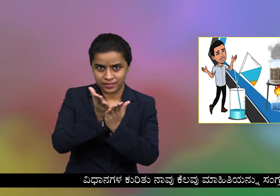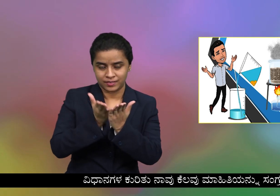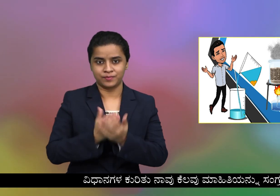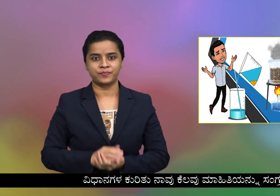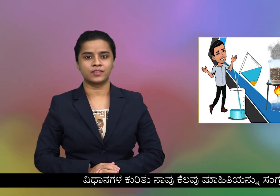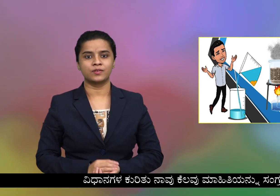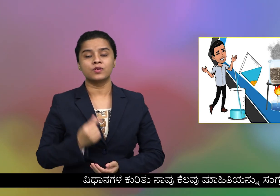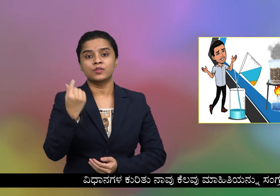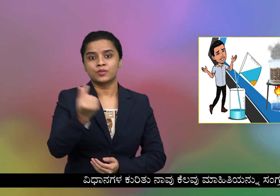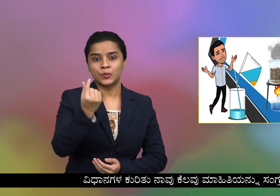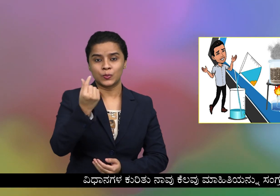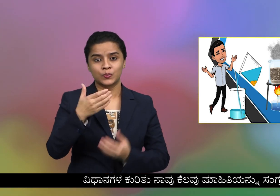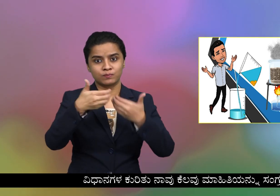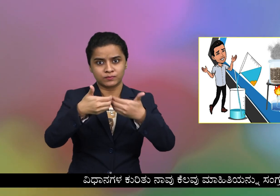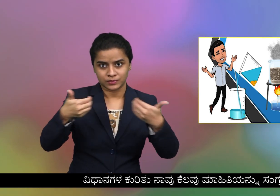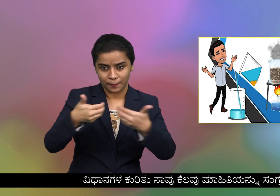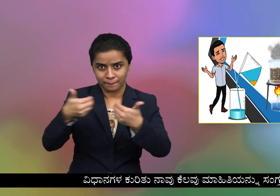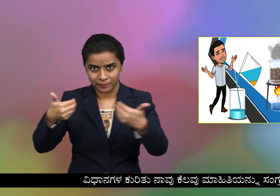ನಾವು ಕೆಲವು ಮಾಹಿತಿಯನ್ನು ಸಂಗ್ರಹಿಸಲಿದ್ದೇವೆ.